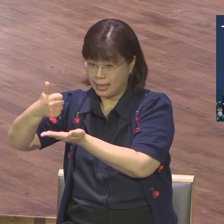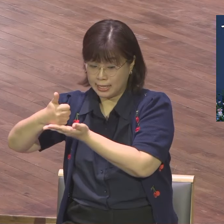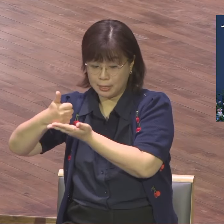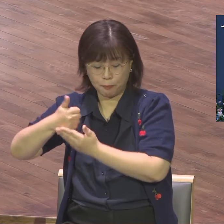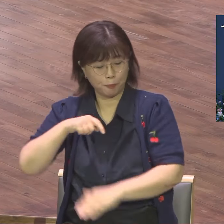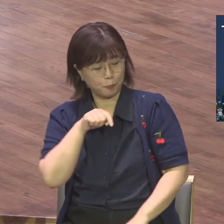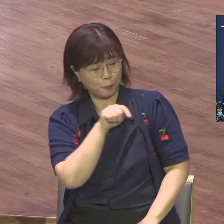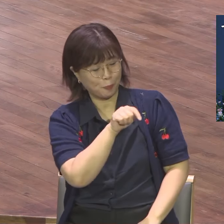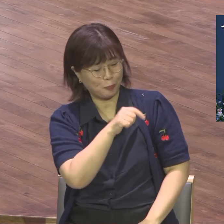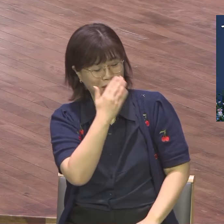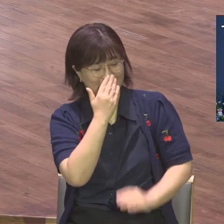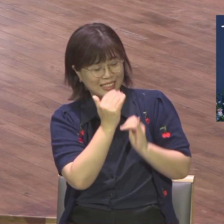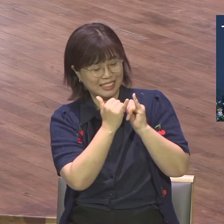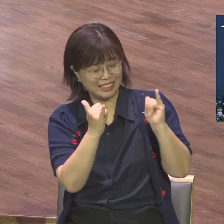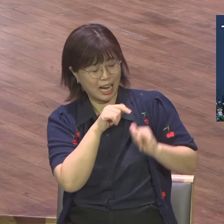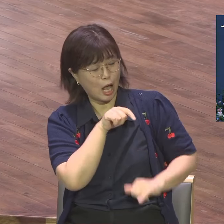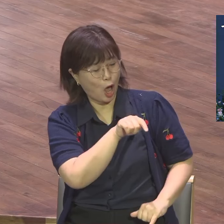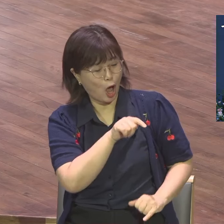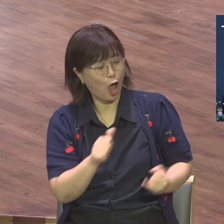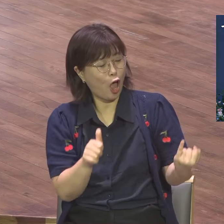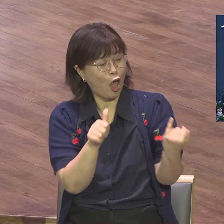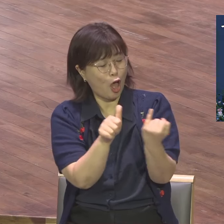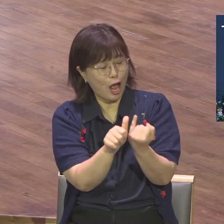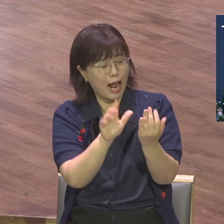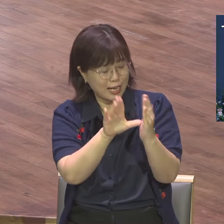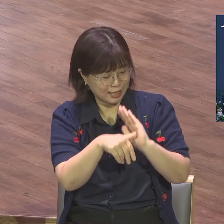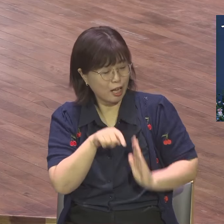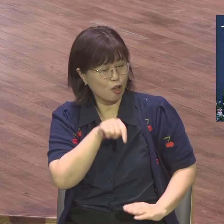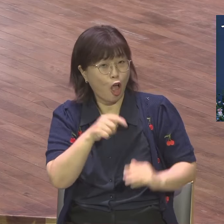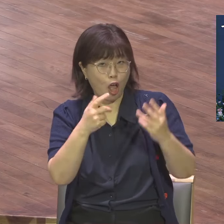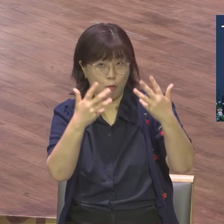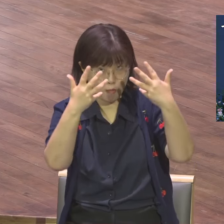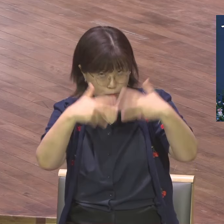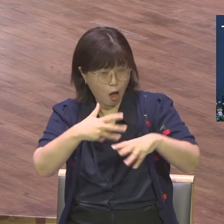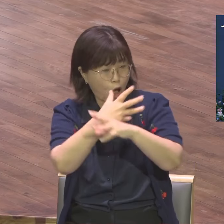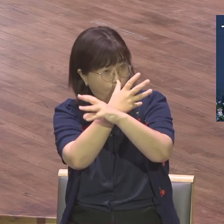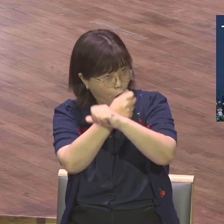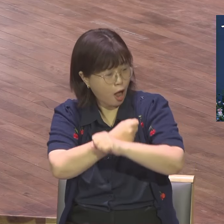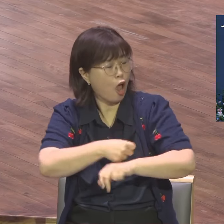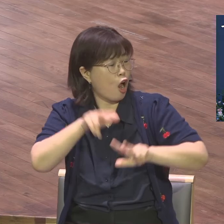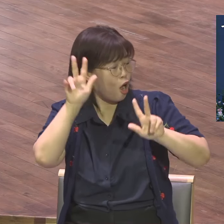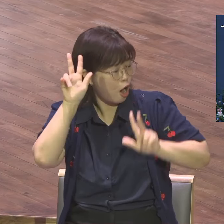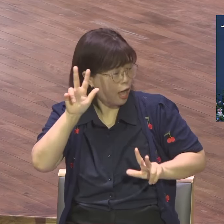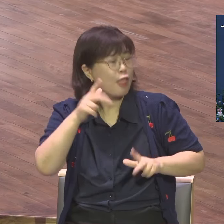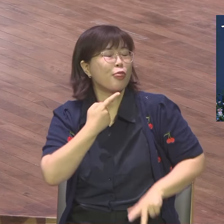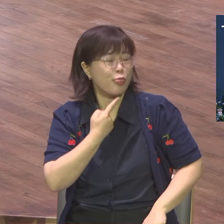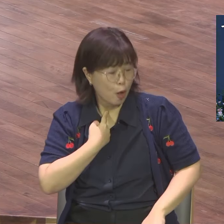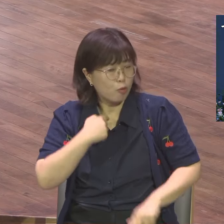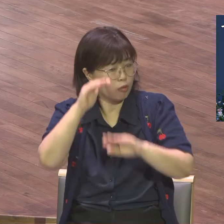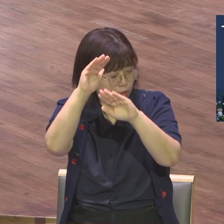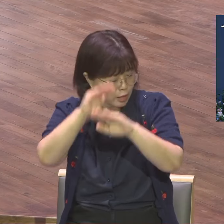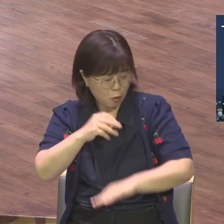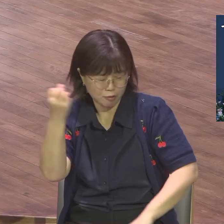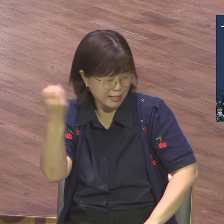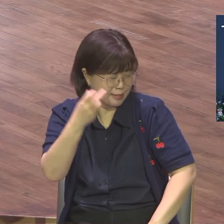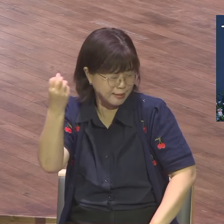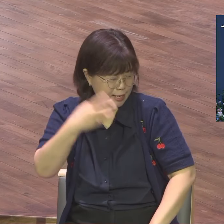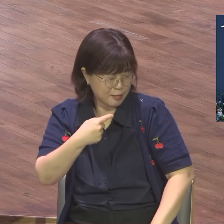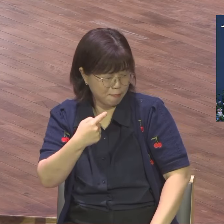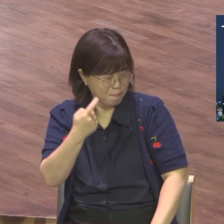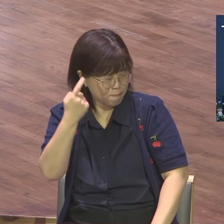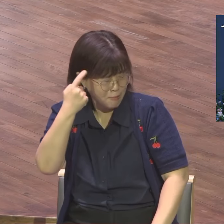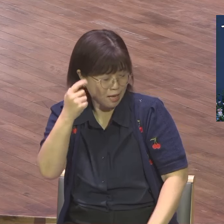자꾸 그렇게 놓치는 신부 이스라엘, 하나님인 신랑을 바라봐야